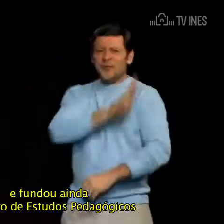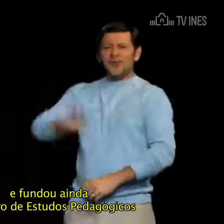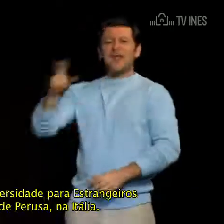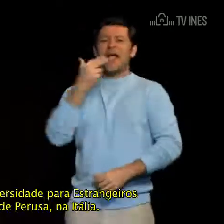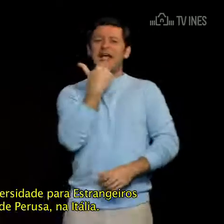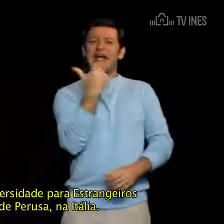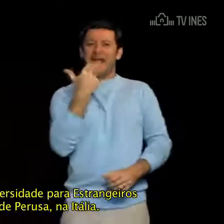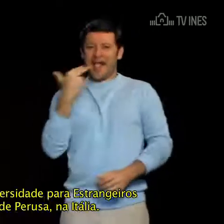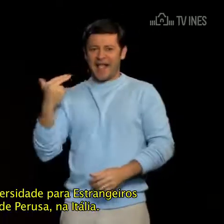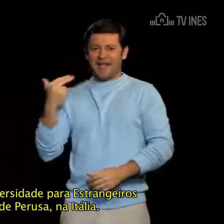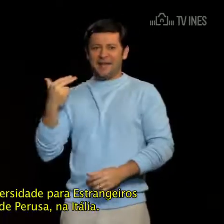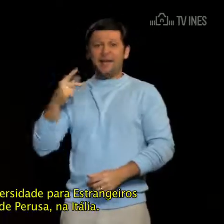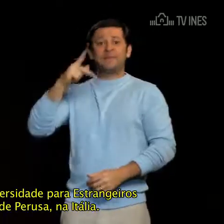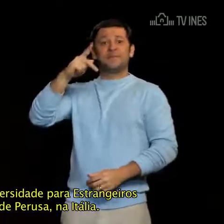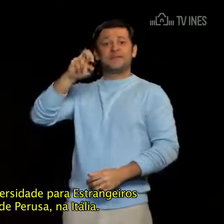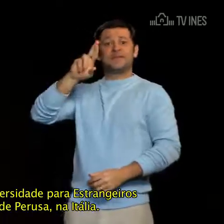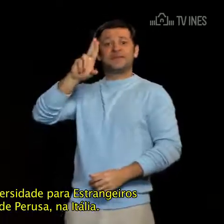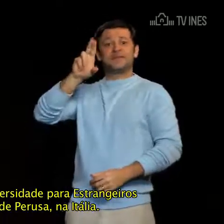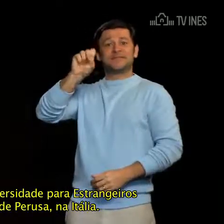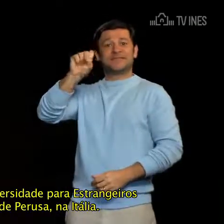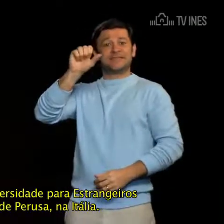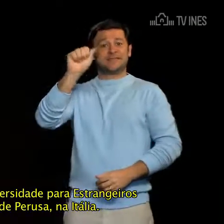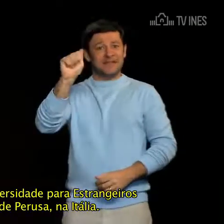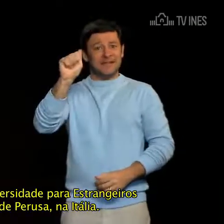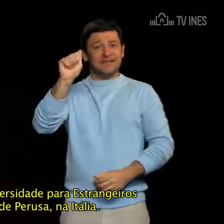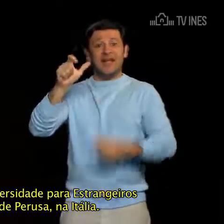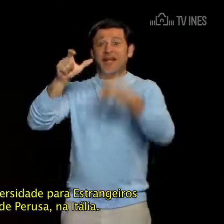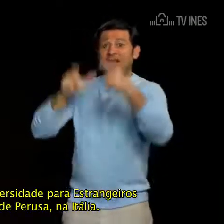na Universidade para Estrangeiros de Perusa, na Itália.